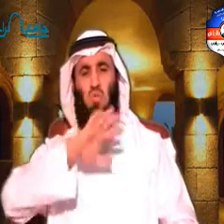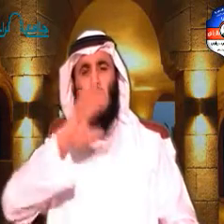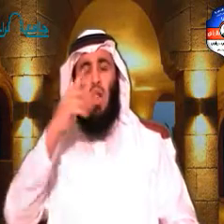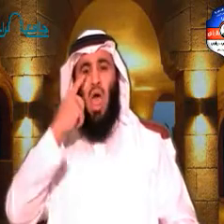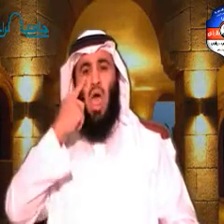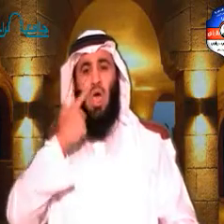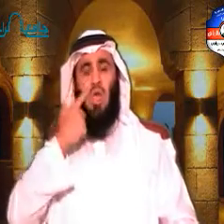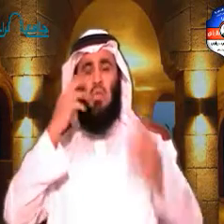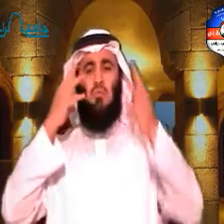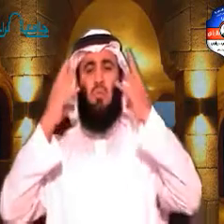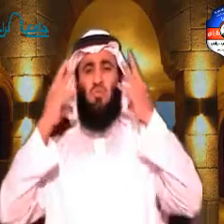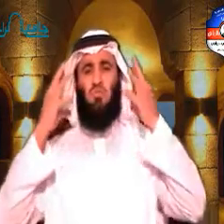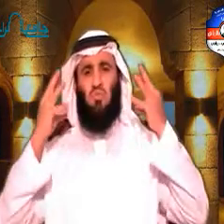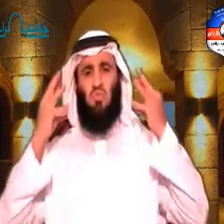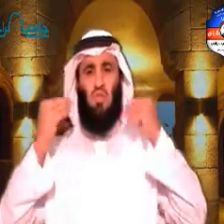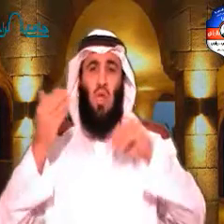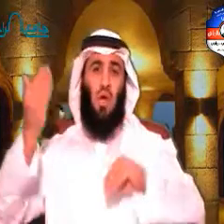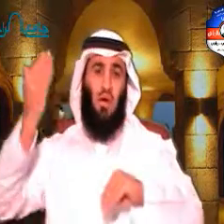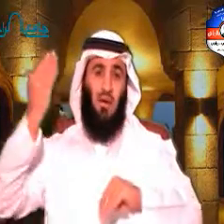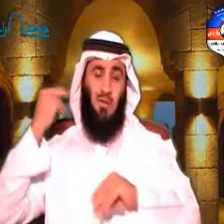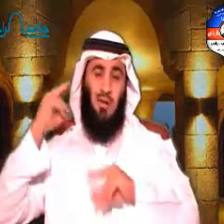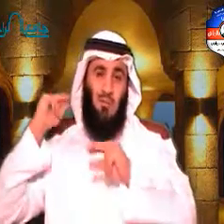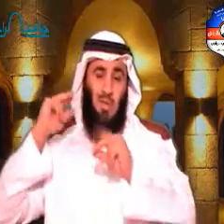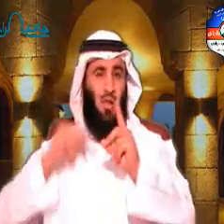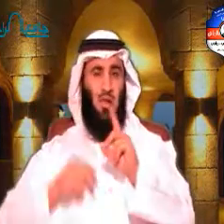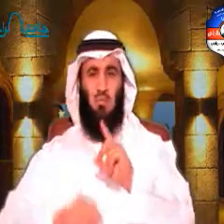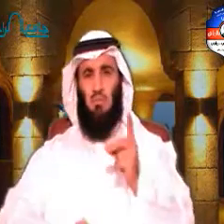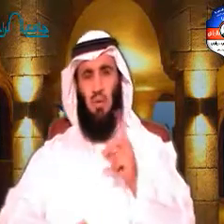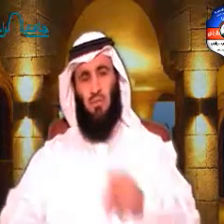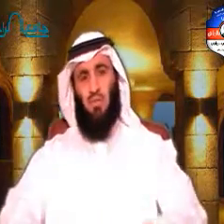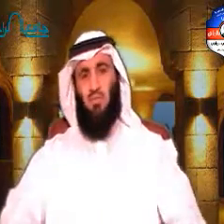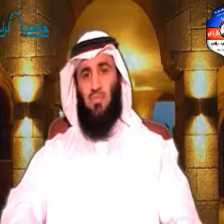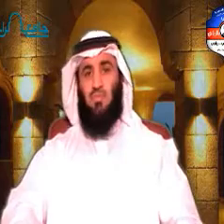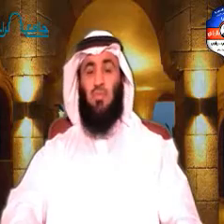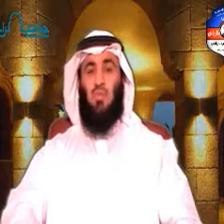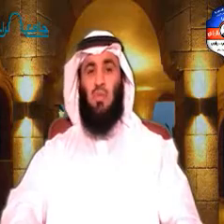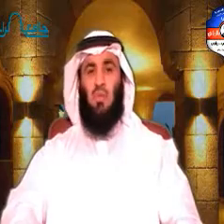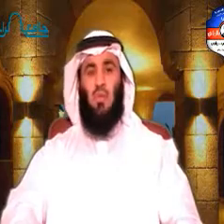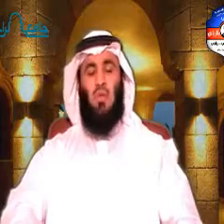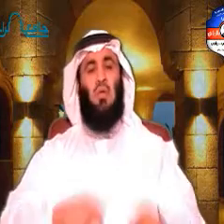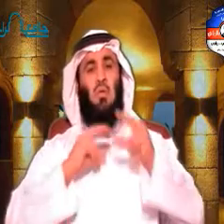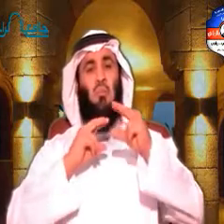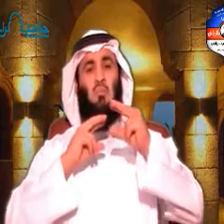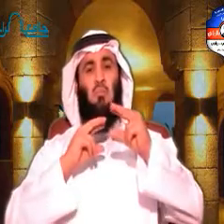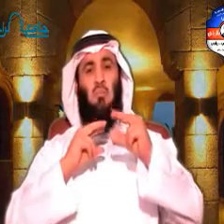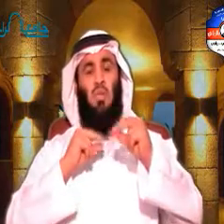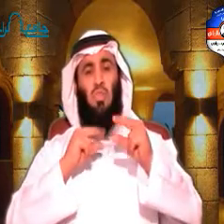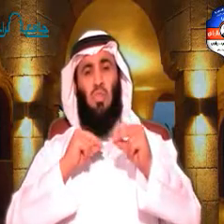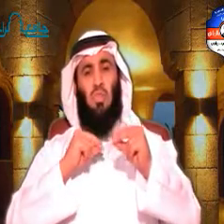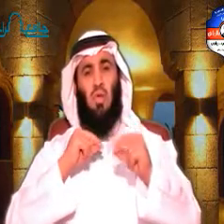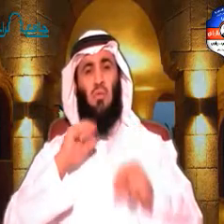لم يسبق لها نظير في ديارهم، ولم يوجد لها مثيل في